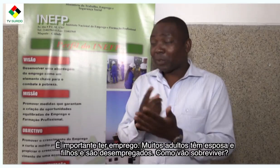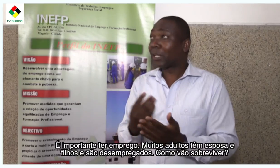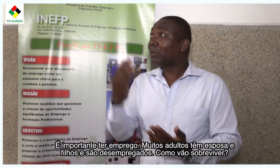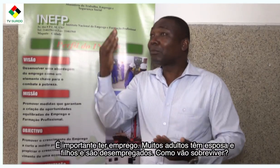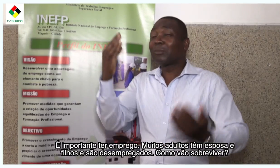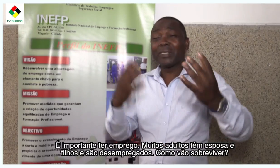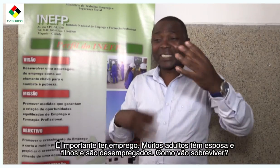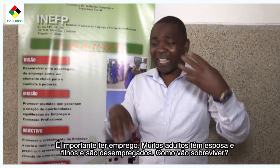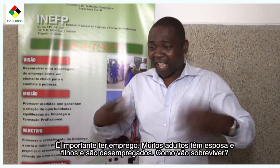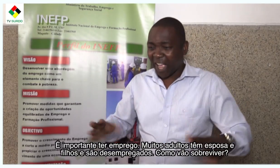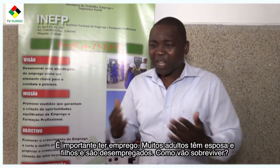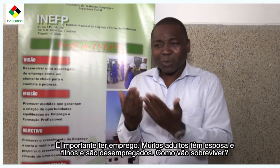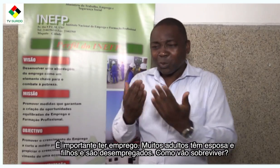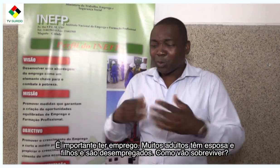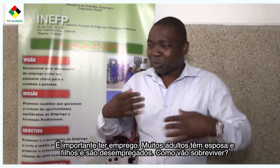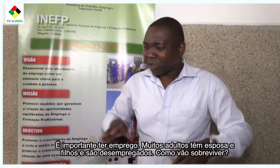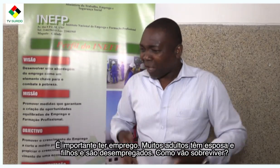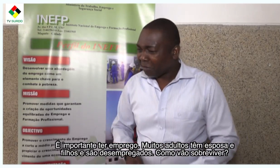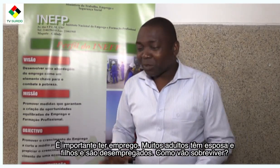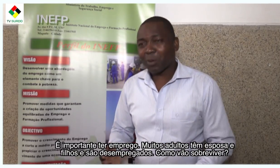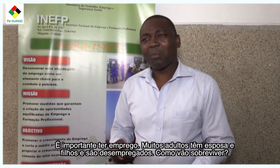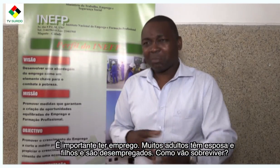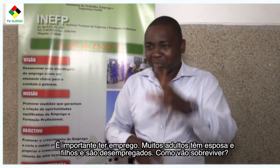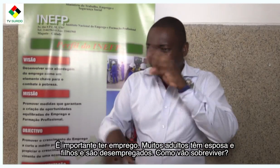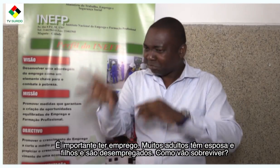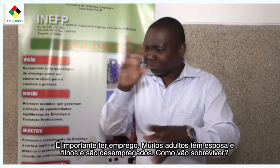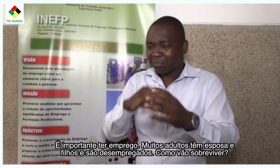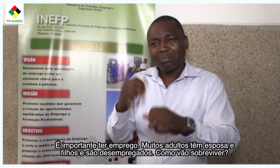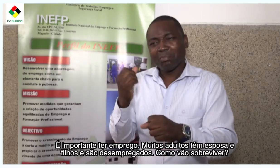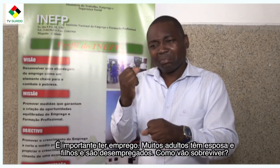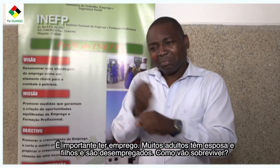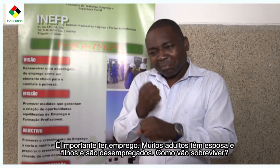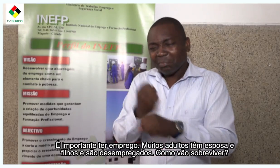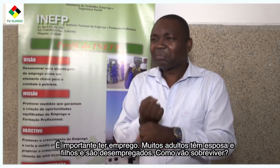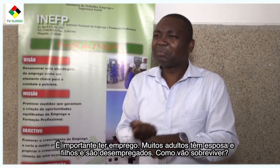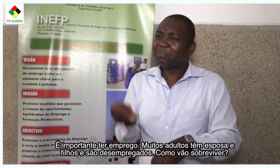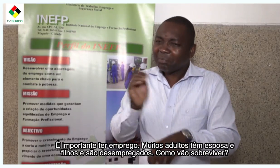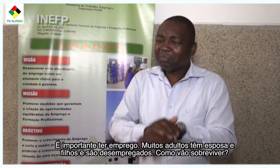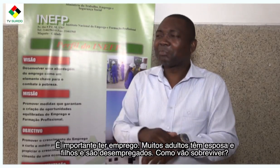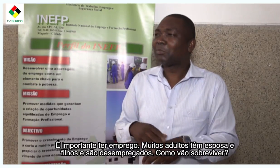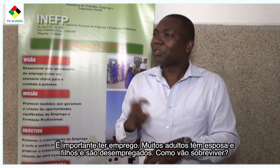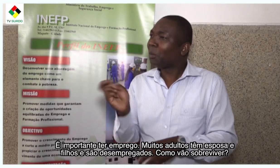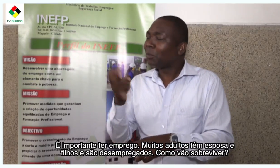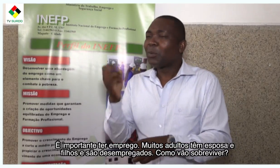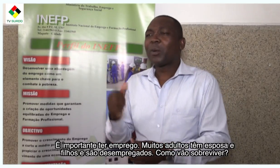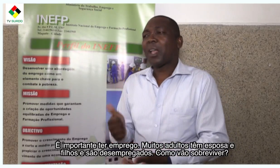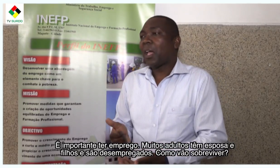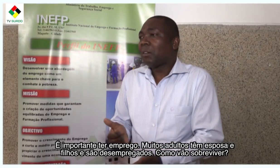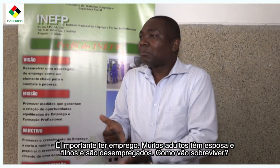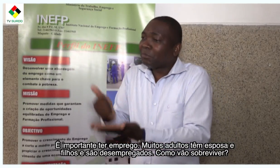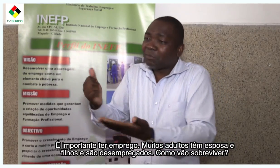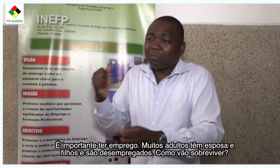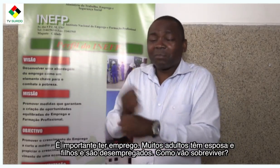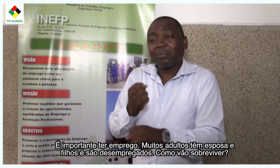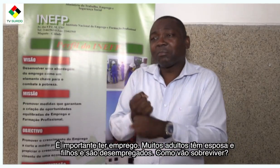É importante ter emprego. Muitos adultos têm esposa e filhos e são desempregados.